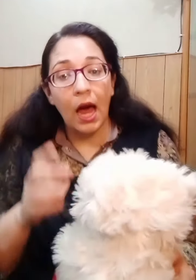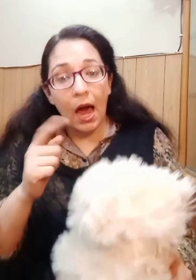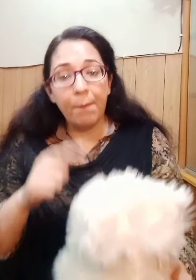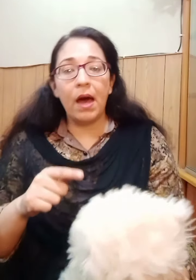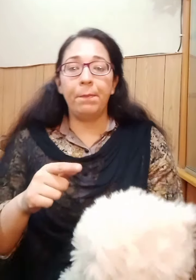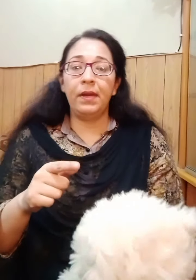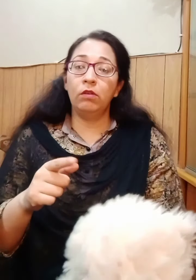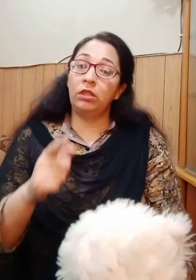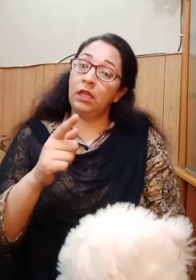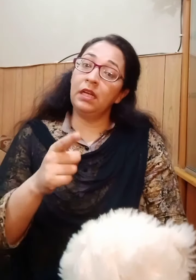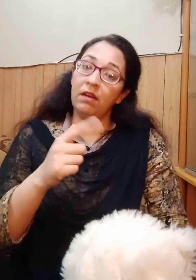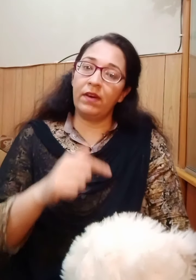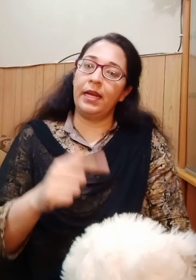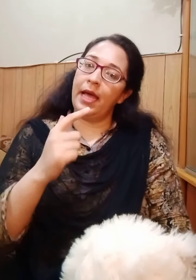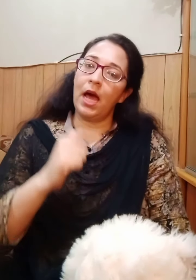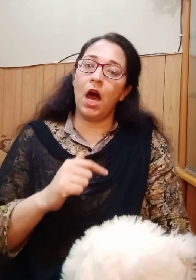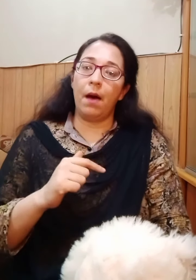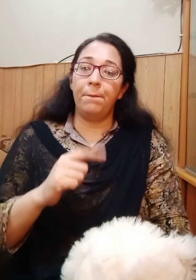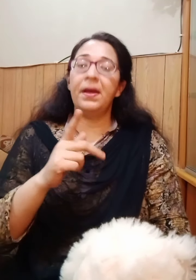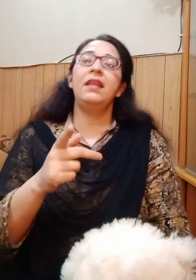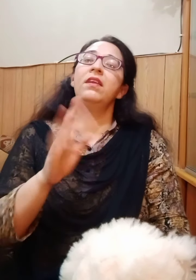आपने उससे पहले